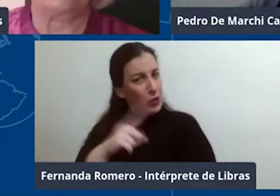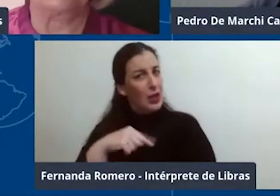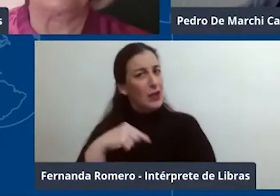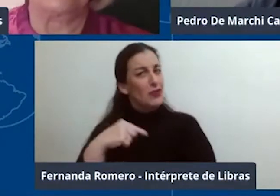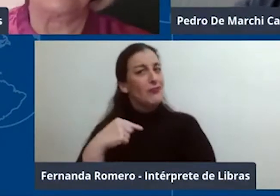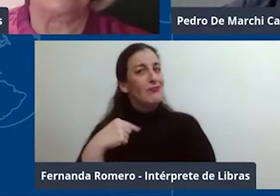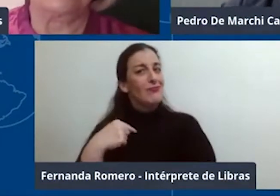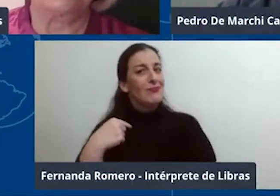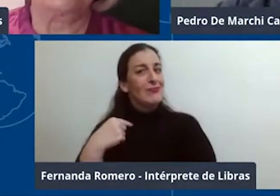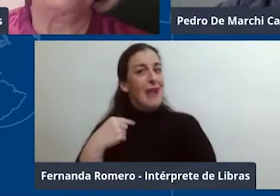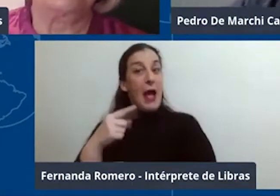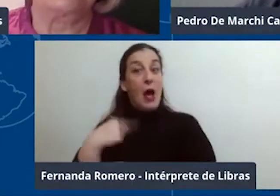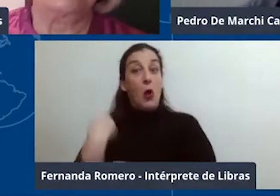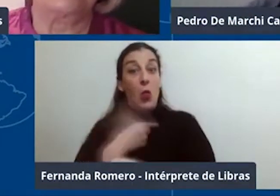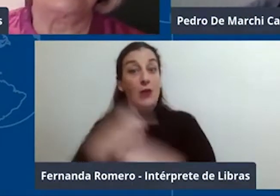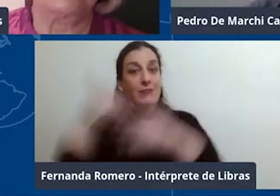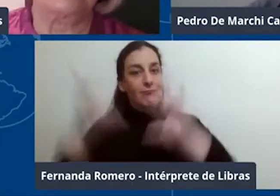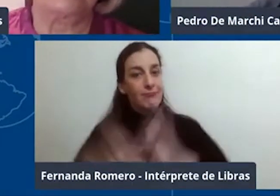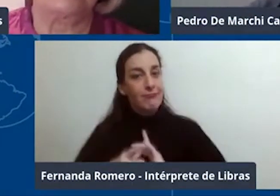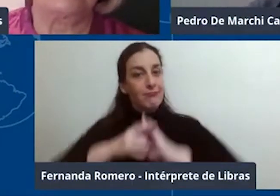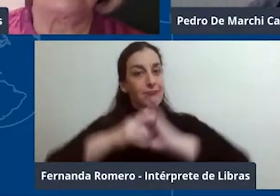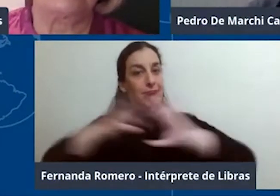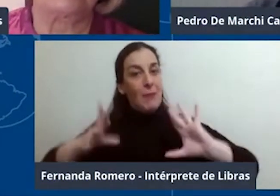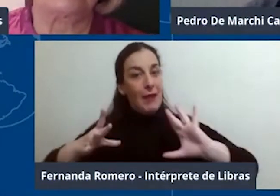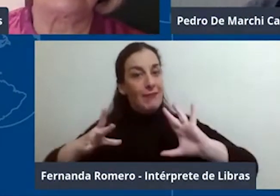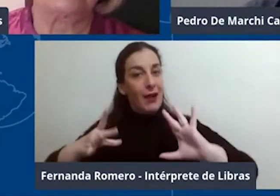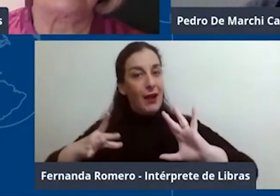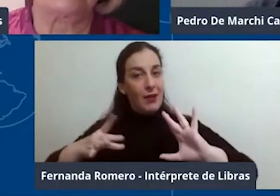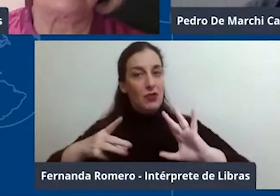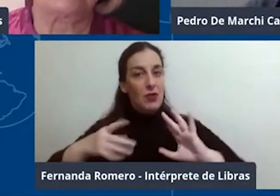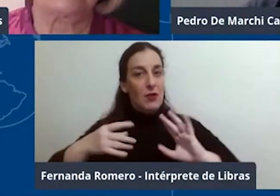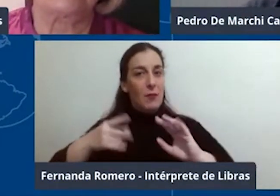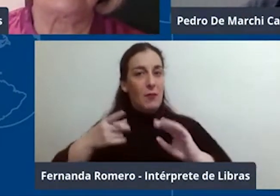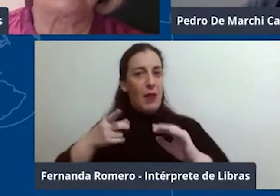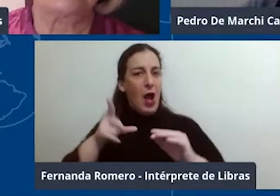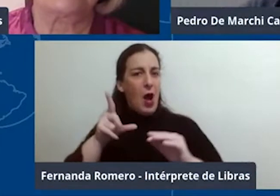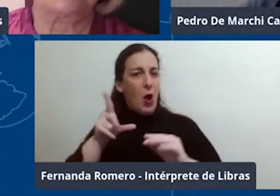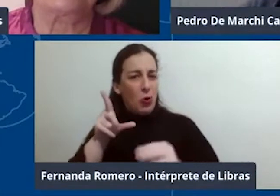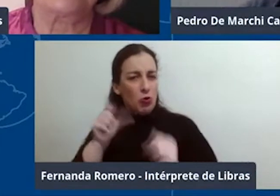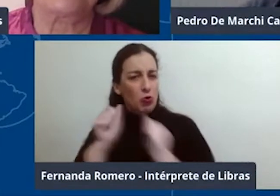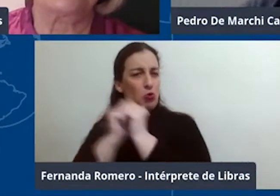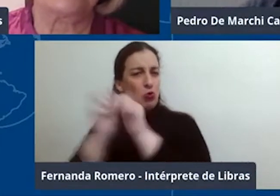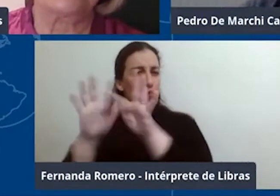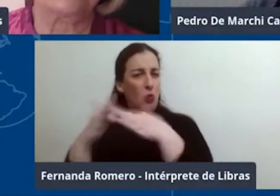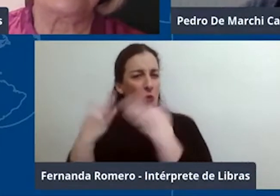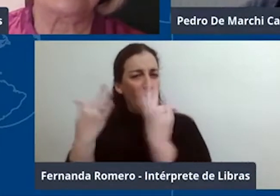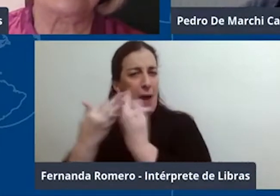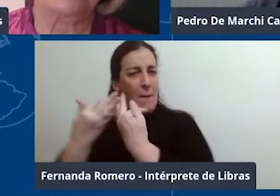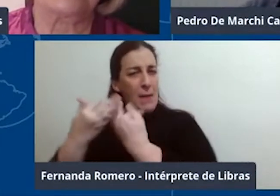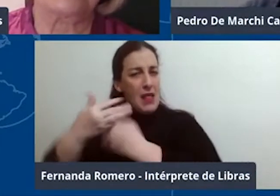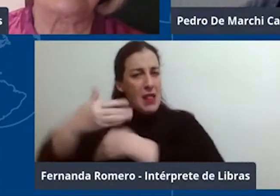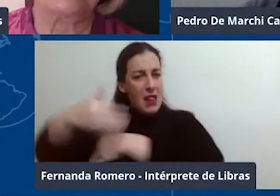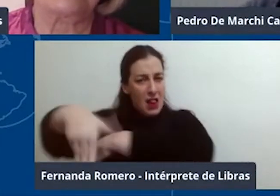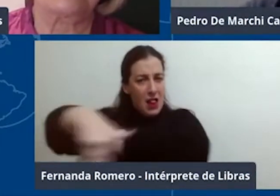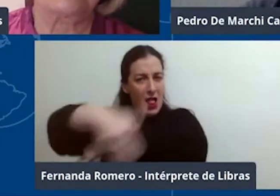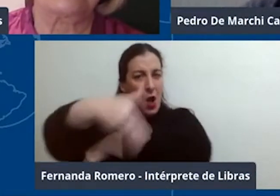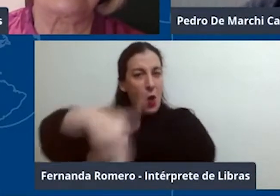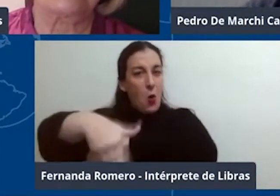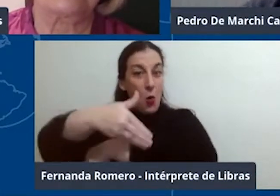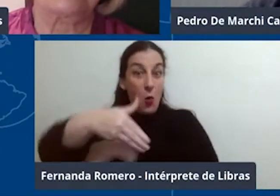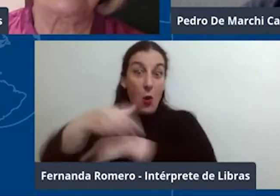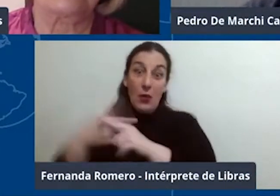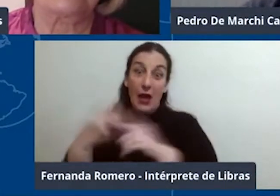aí, uma maior liberdade para podermos estar com o nosso familiar, para ir à rua, né, a partir do momento que a gente tem uma redução do número de casos.